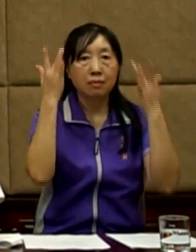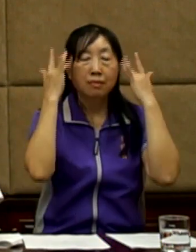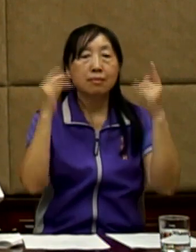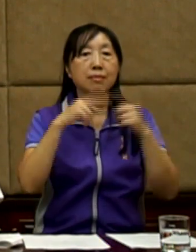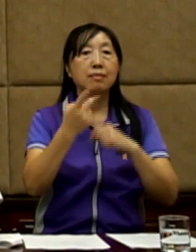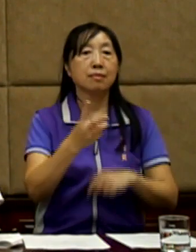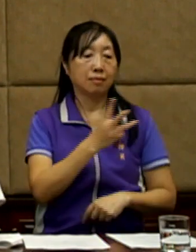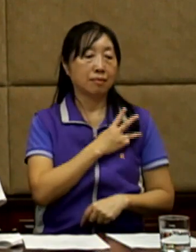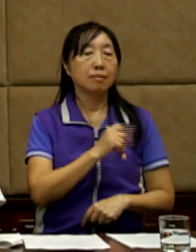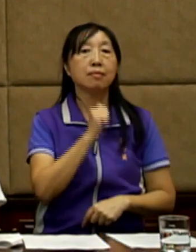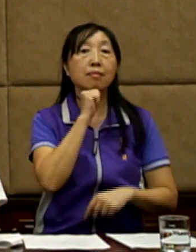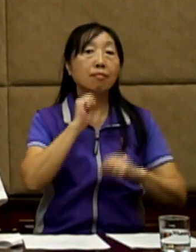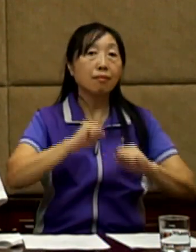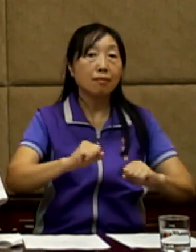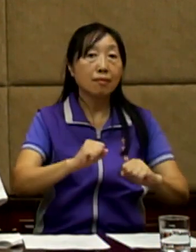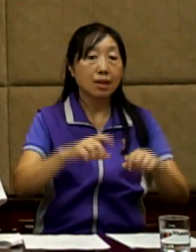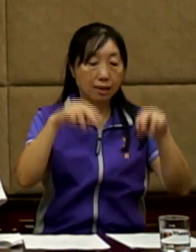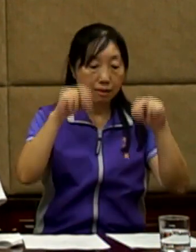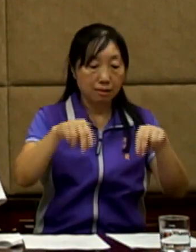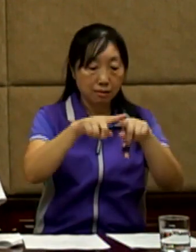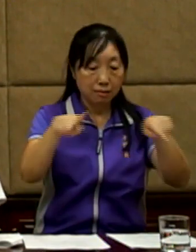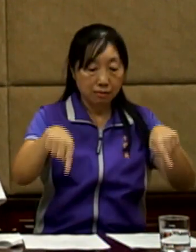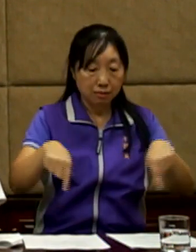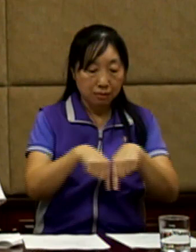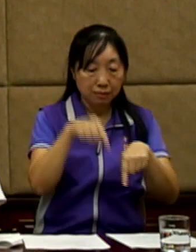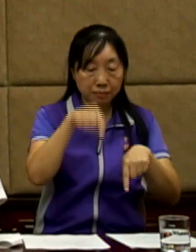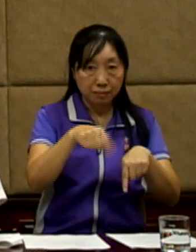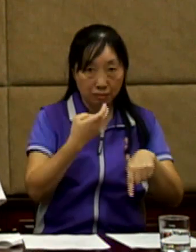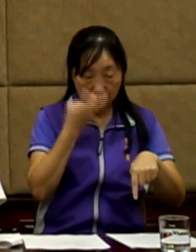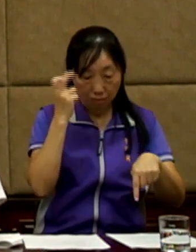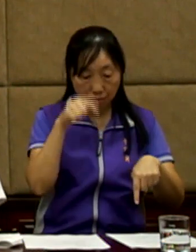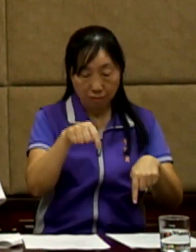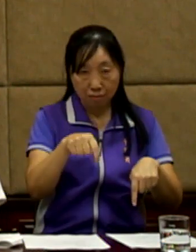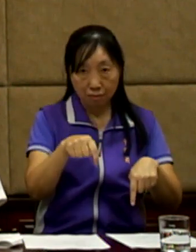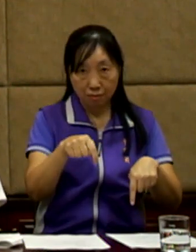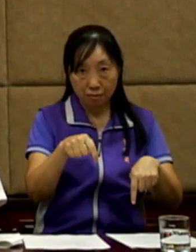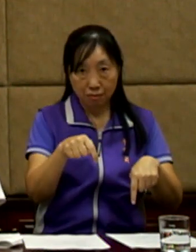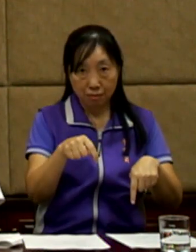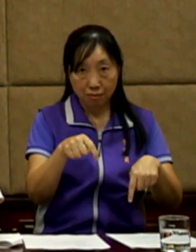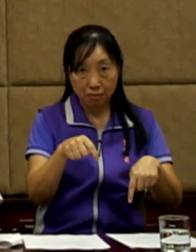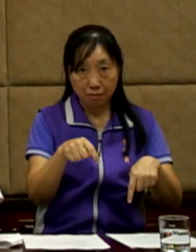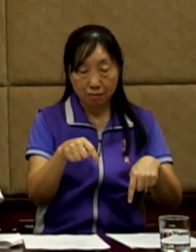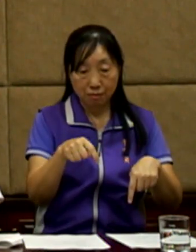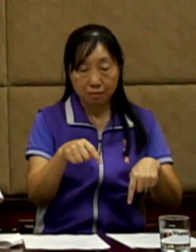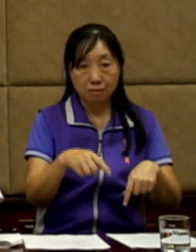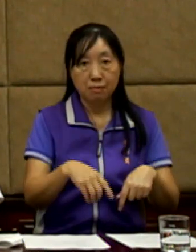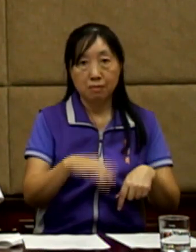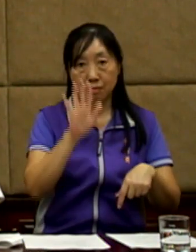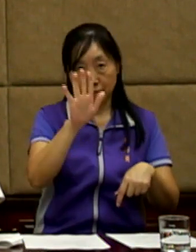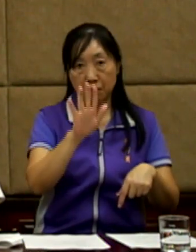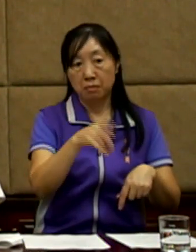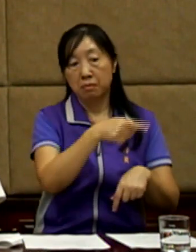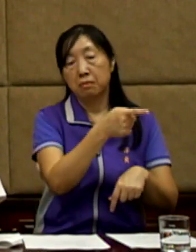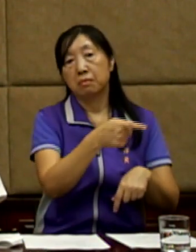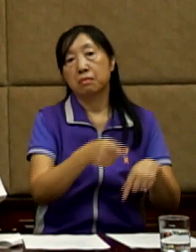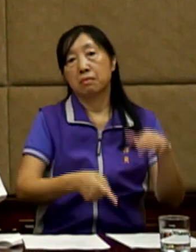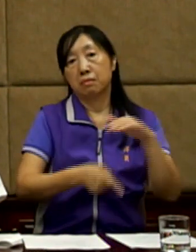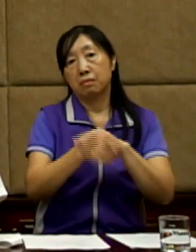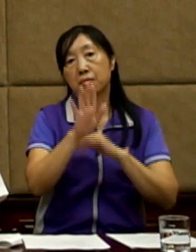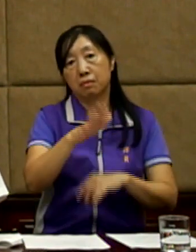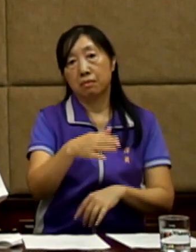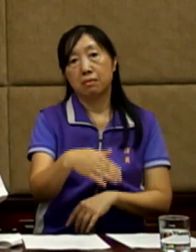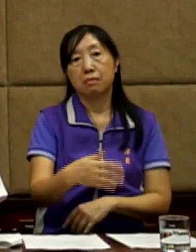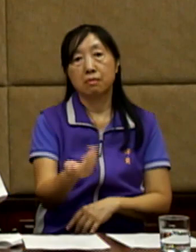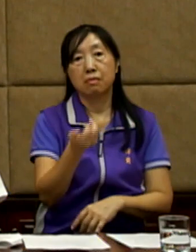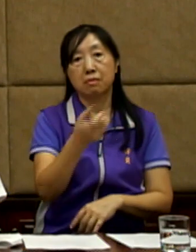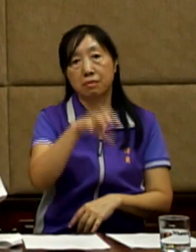少康先生之间的股权的那个转移的契约里面，看起来初步就是有可能就会有违反那个党政军条